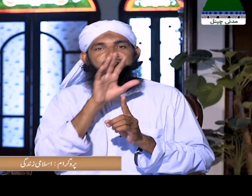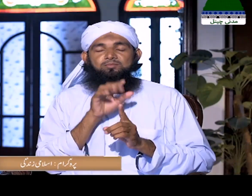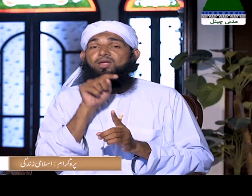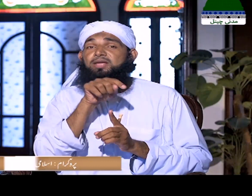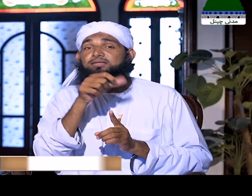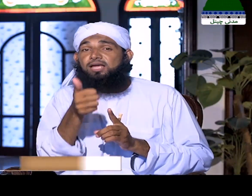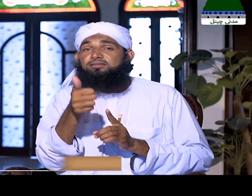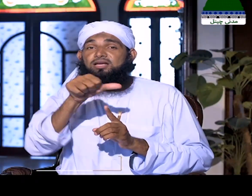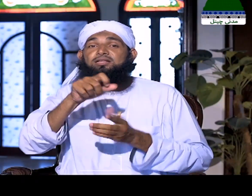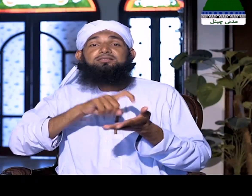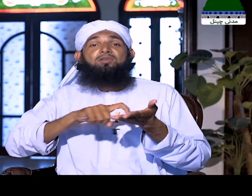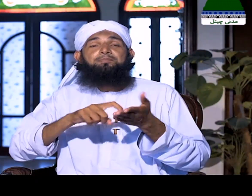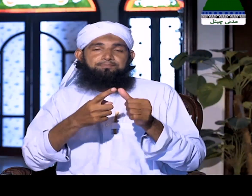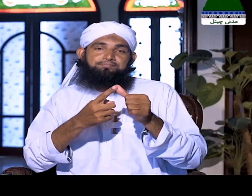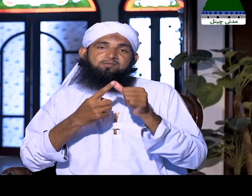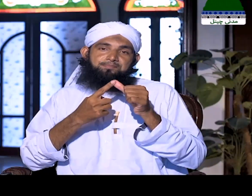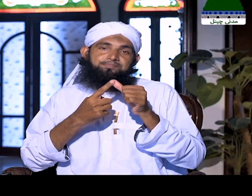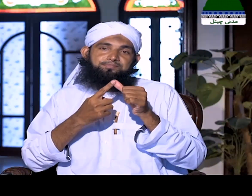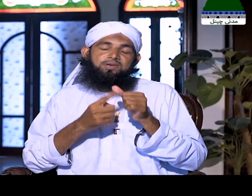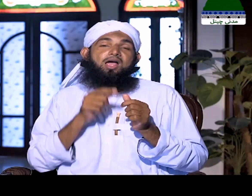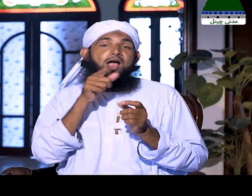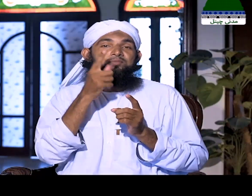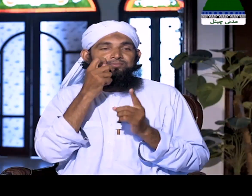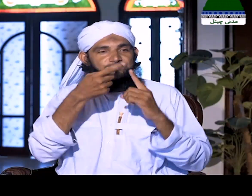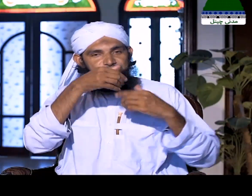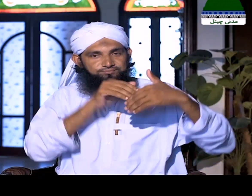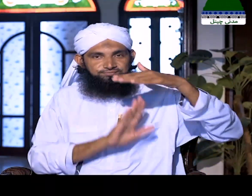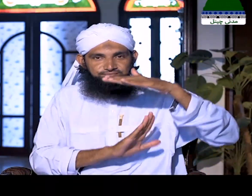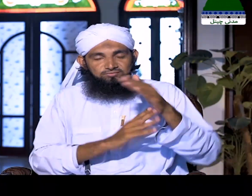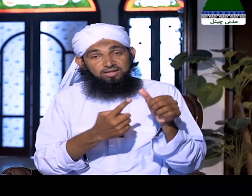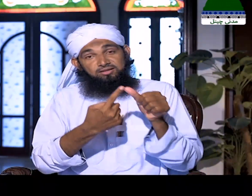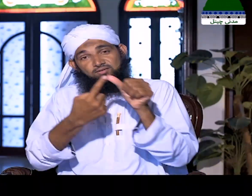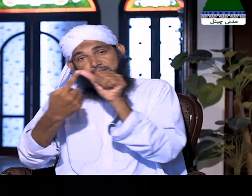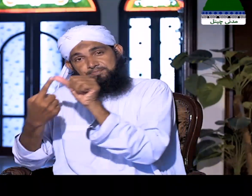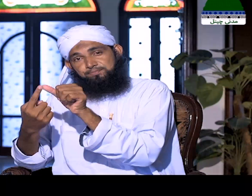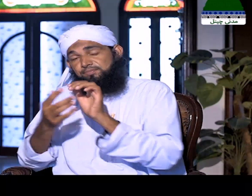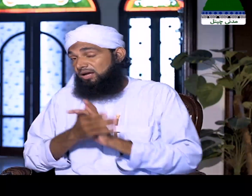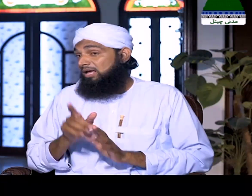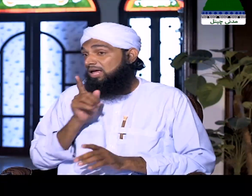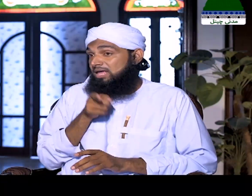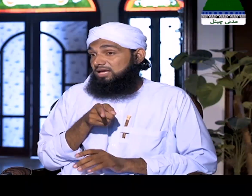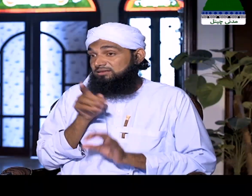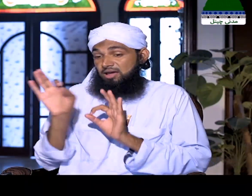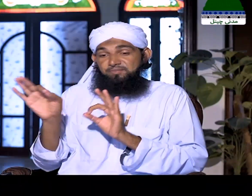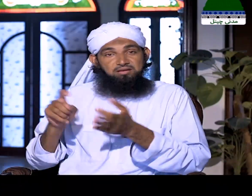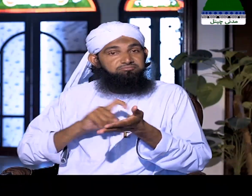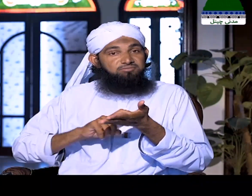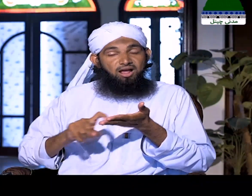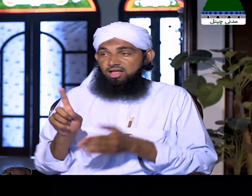جائز ہے؟ حضرت سیدنا حماد بن سلمہ نے ارشاد فرمایا ہرگز ایسا نہ کرنا۔ میں نے